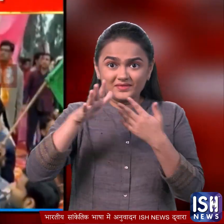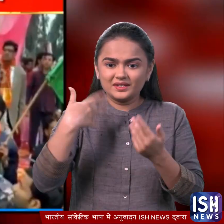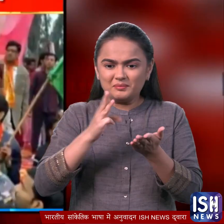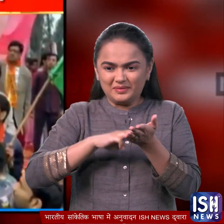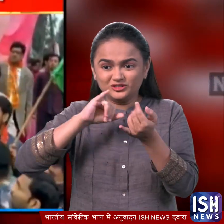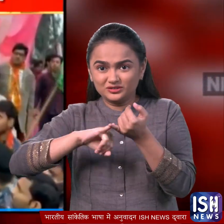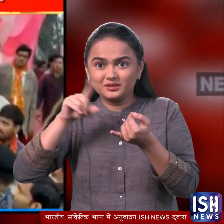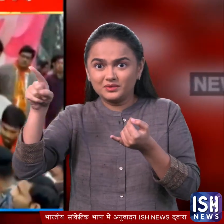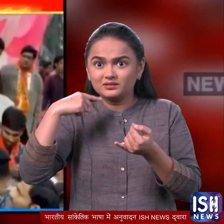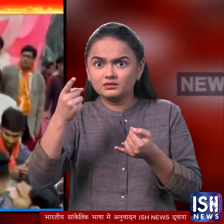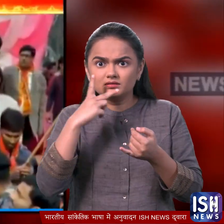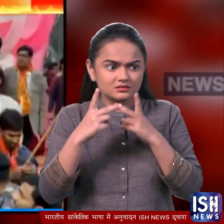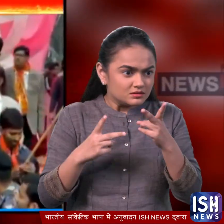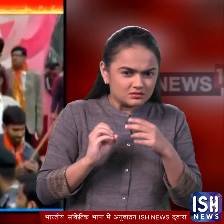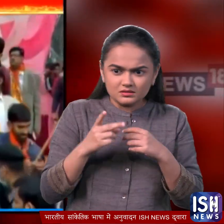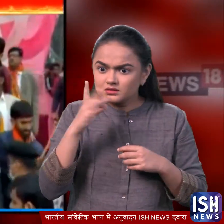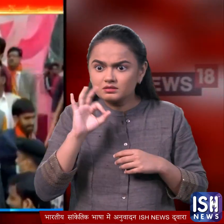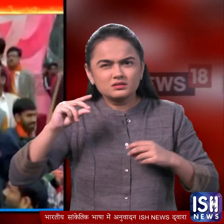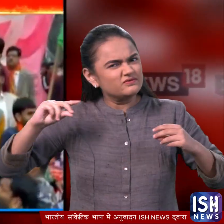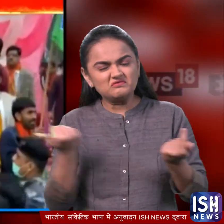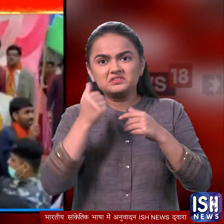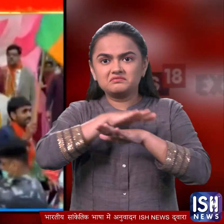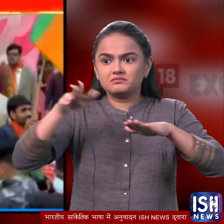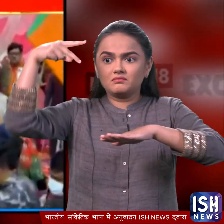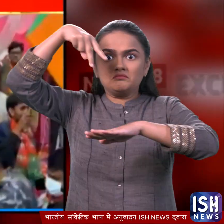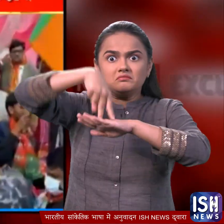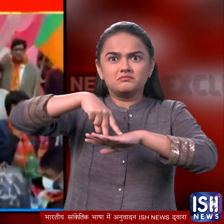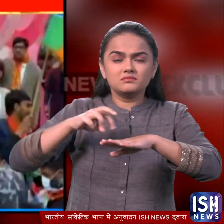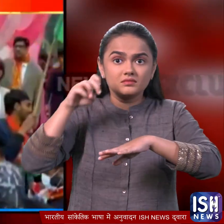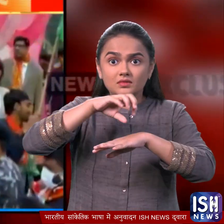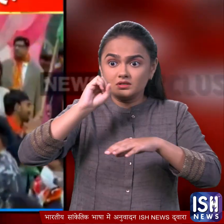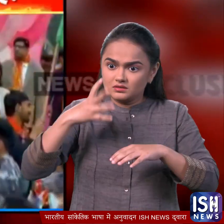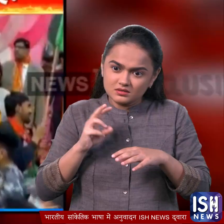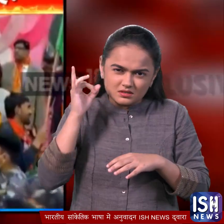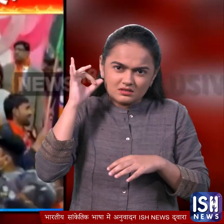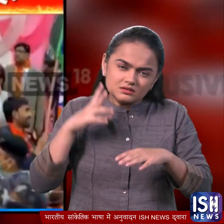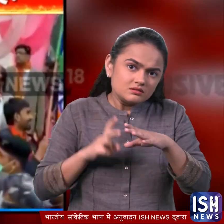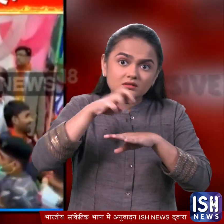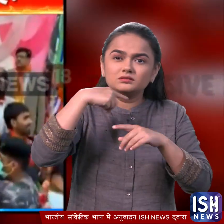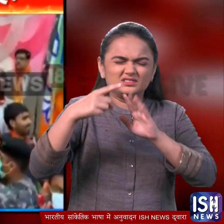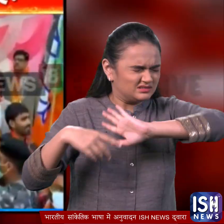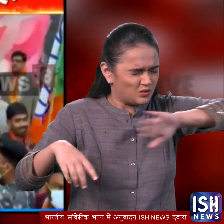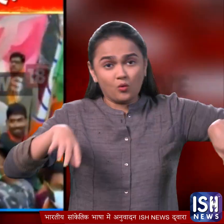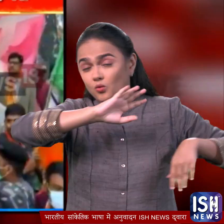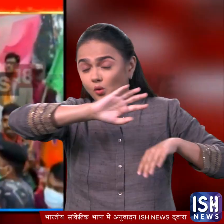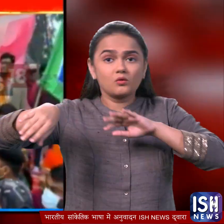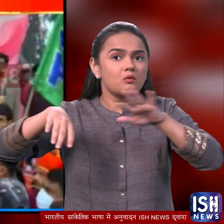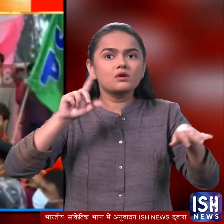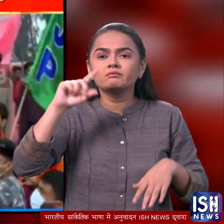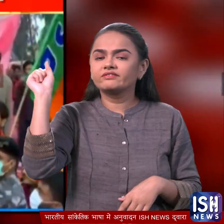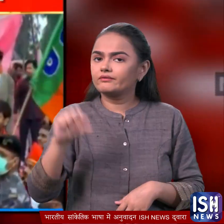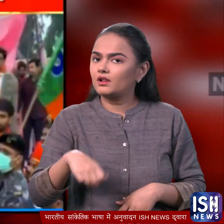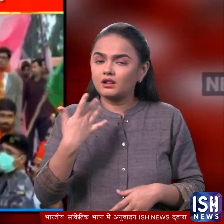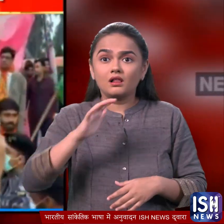जिसके बाद महेश शर्मा ने आओ दिखाना था और मंच पर चढ़ गए। इस बीच उनके समर्थक हंगामा करने वालों को वहां से हटाने में जुटे रहे, लेकिन